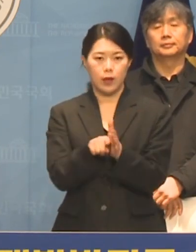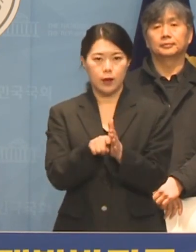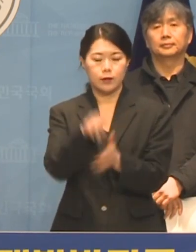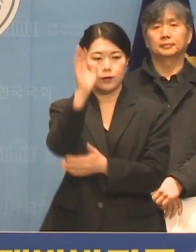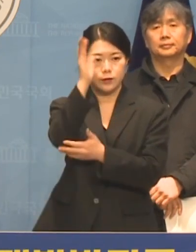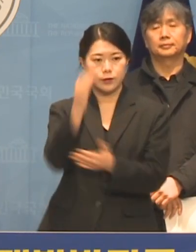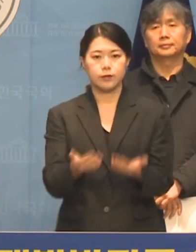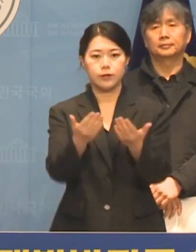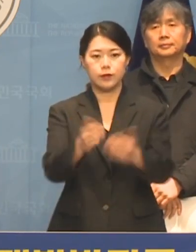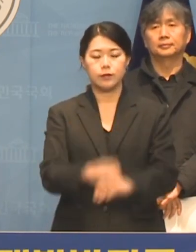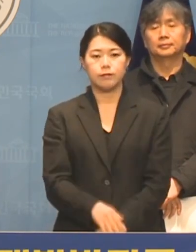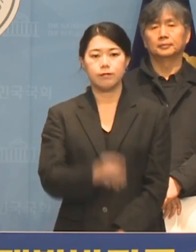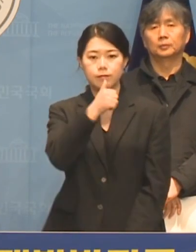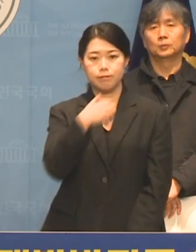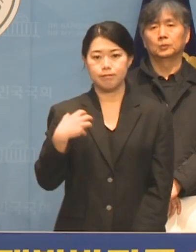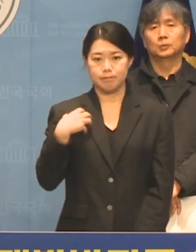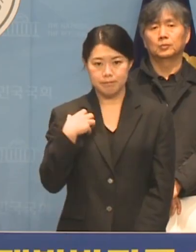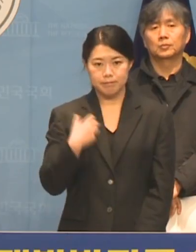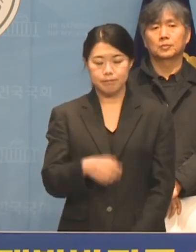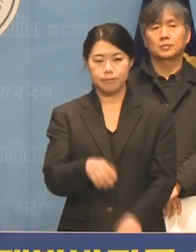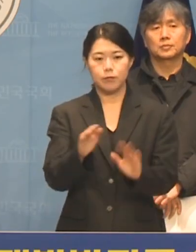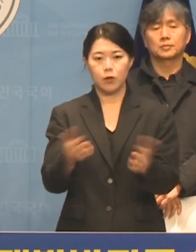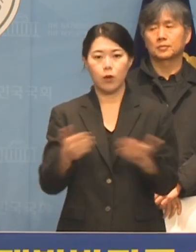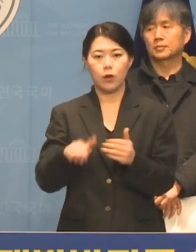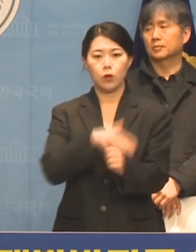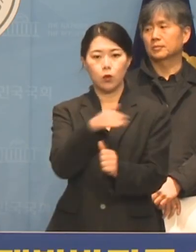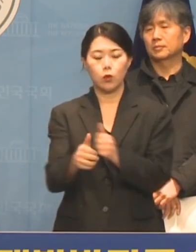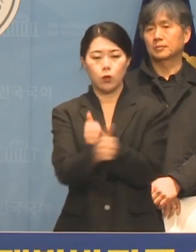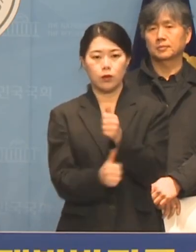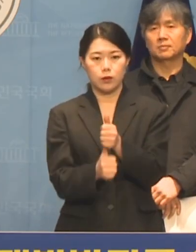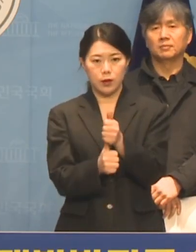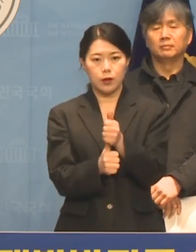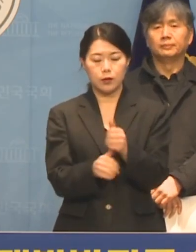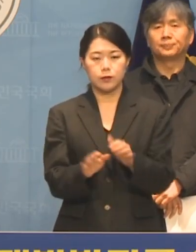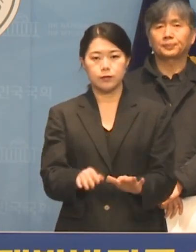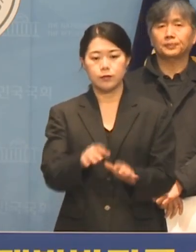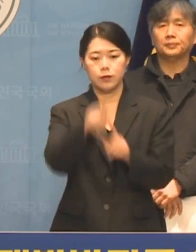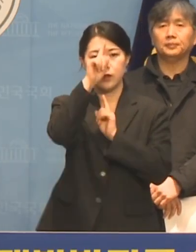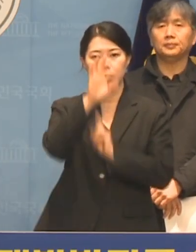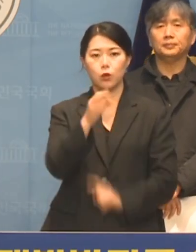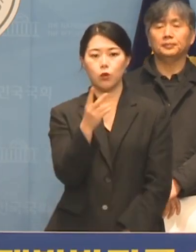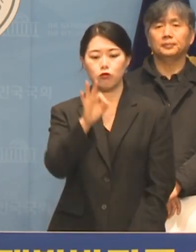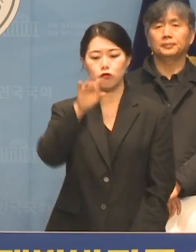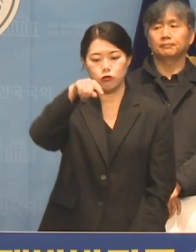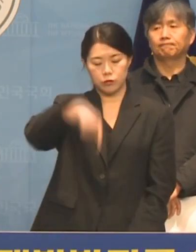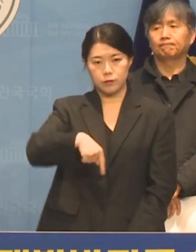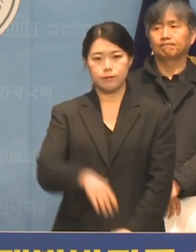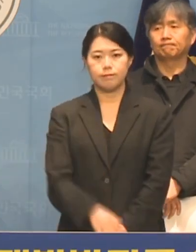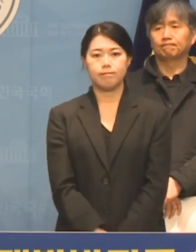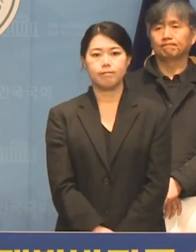오늘 기자회견 사회를 맡은 저는 더불어민주당 환경노동위원회에서 활동하고 있는 인천 서구 국회의원 이용호입니다.